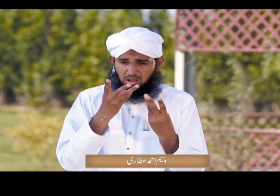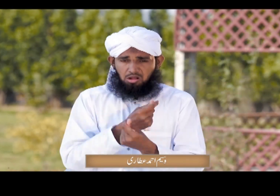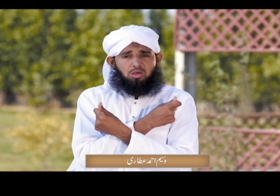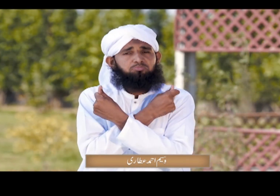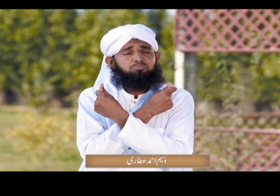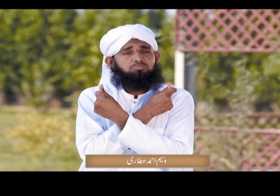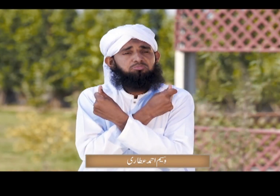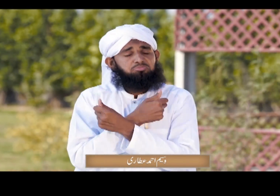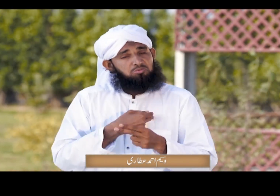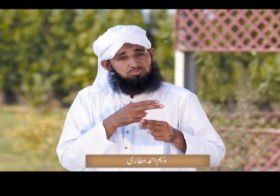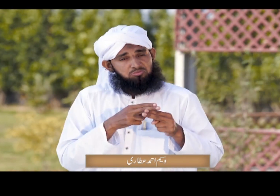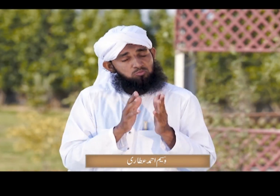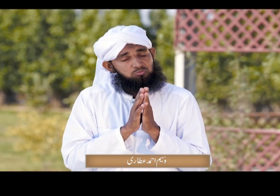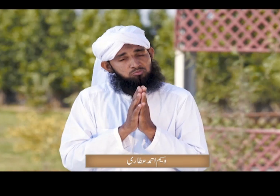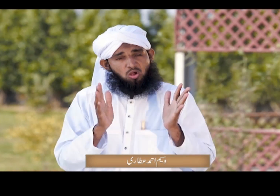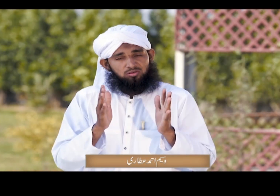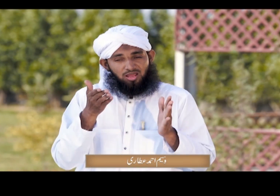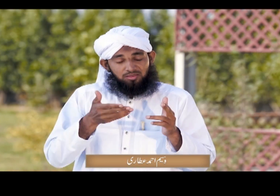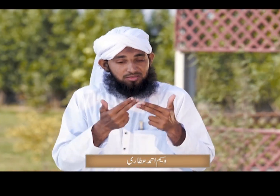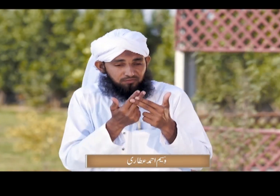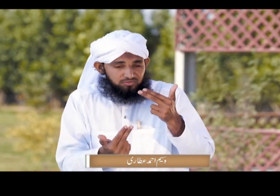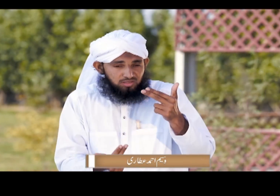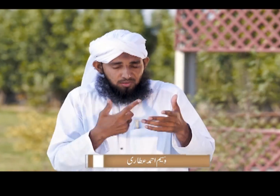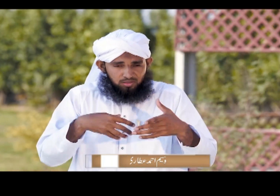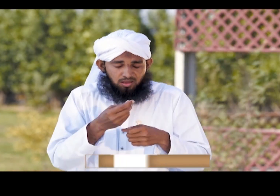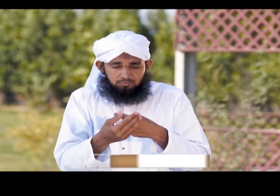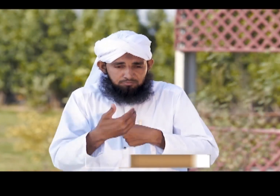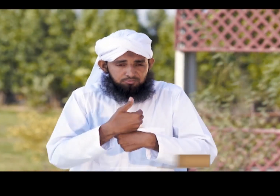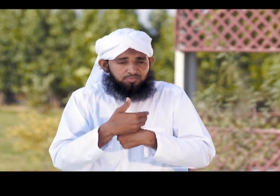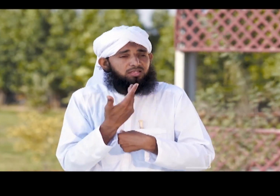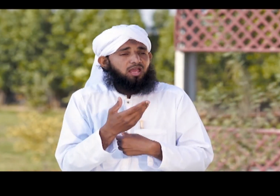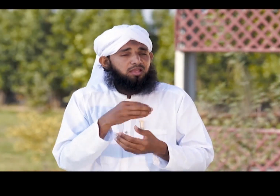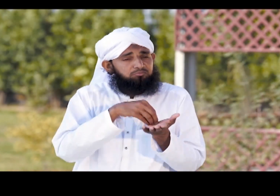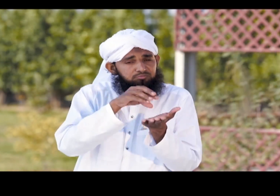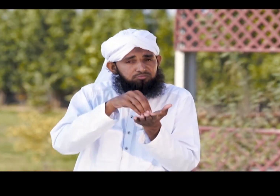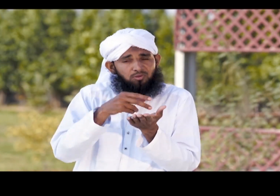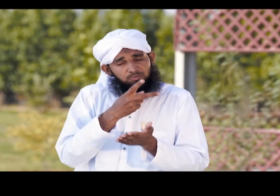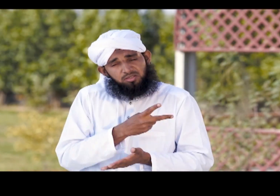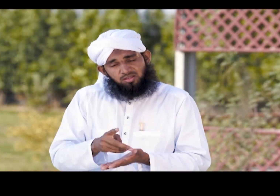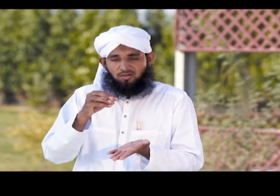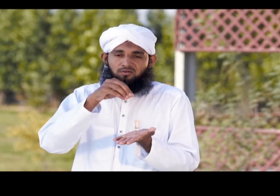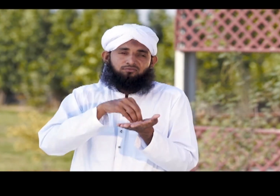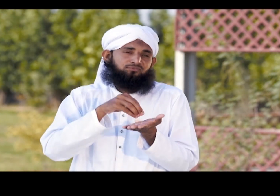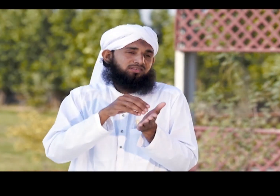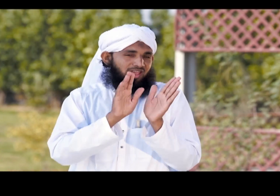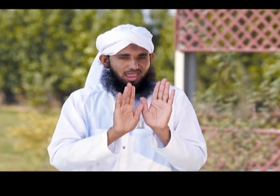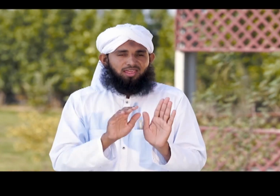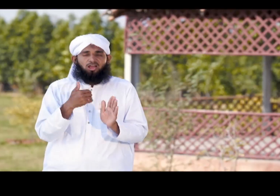پرواہ نہیں کرتے۔ اس حکایت سے معلوم ہوا کہ سخاوت سے ہمیشہ فائدہ ہی ہوتا ہے۔ یہ بھی معلوم ہوا کہ